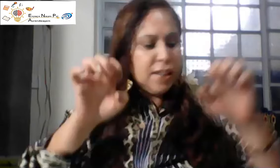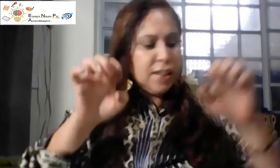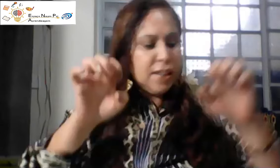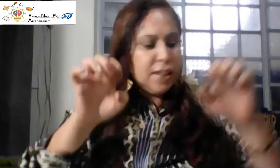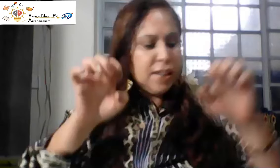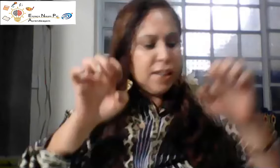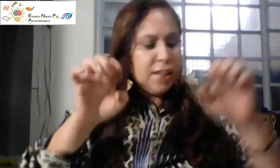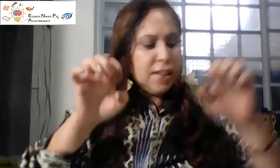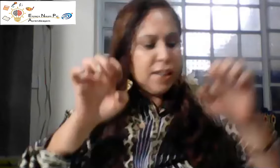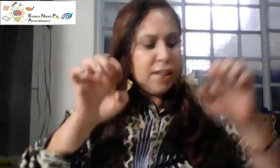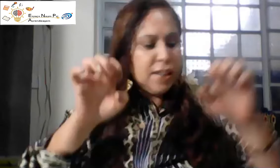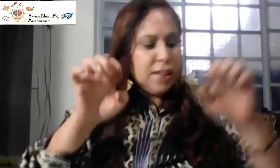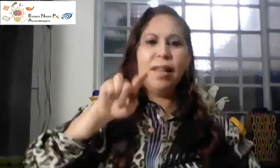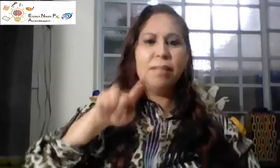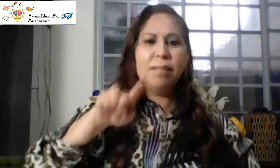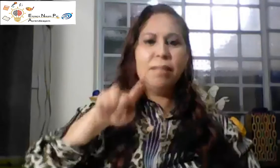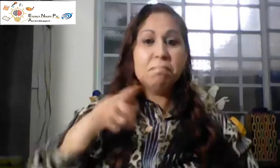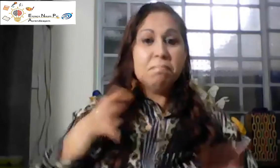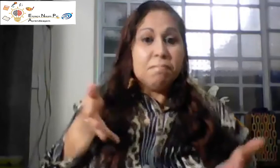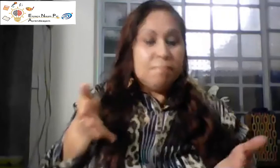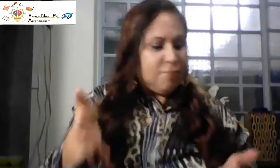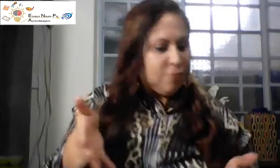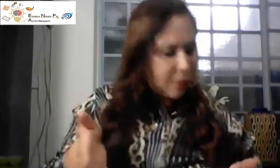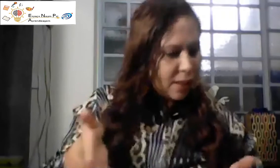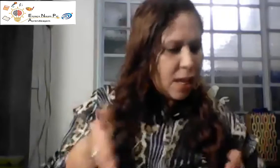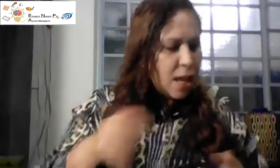estruturas interrogativas, ou assim, né?